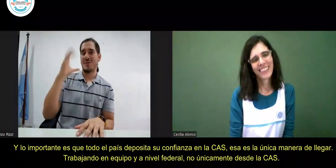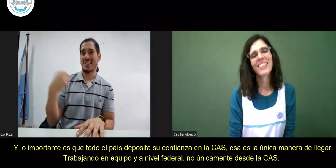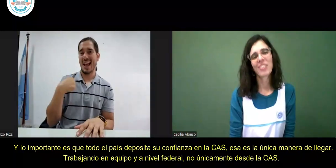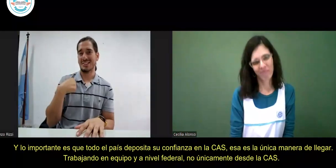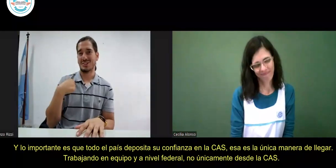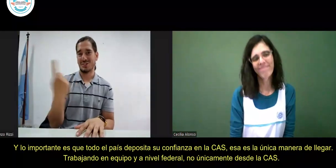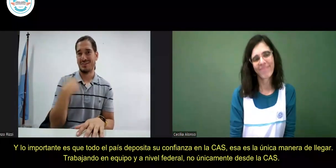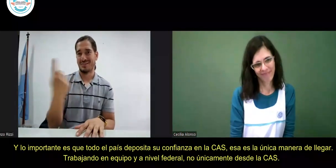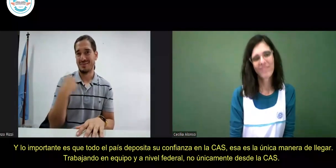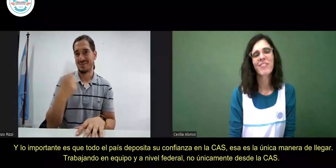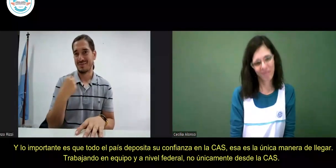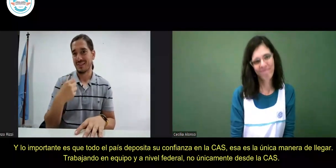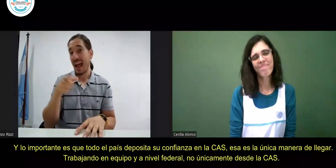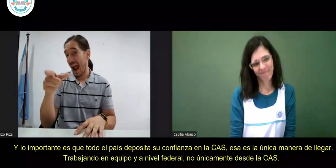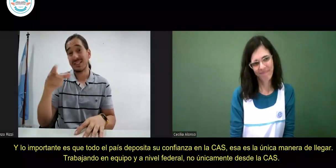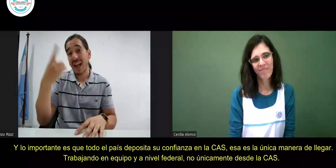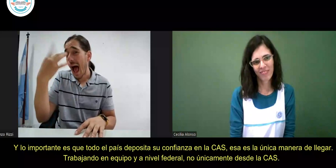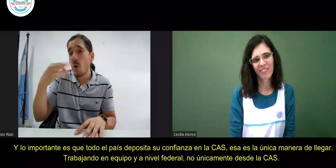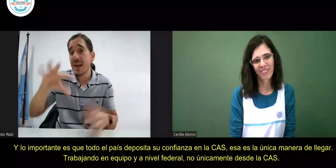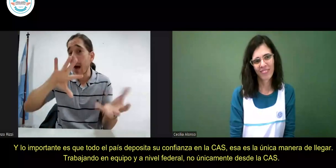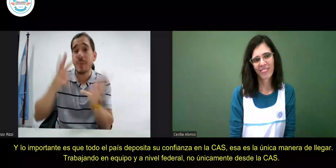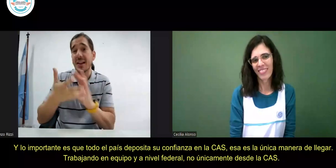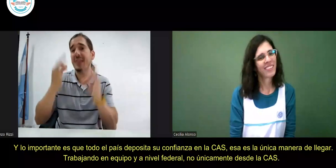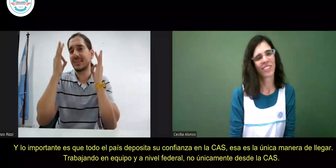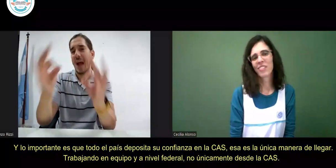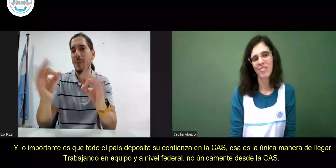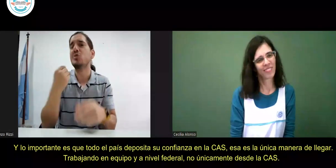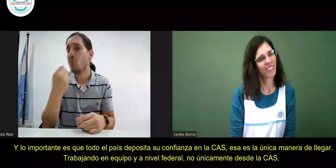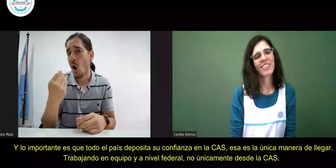CAS. Esa es la única manera de llegar.